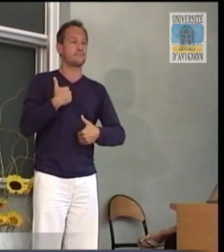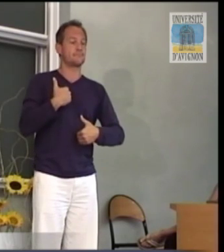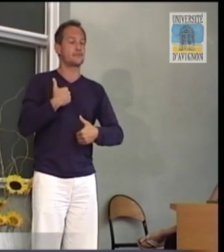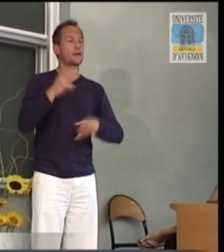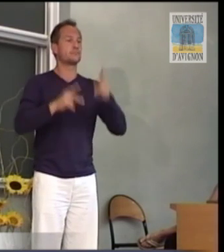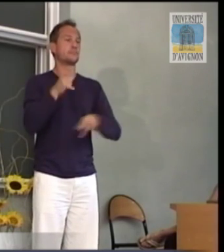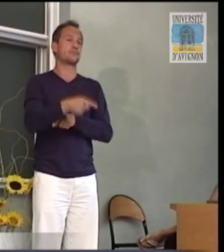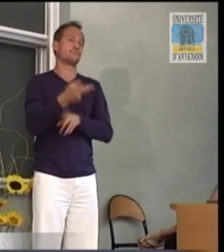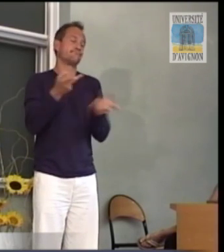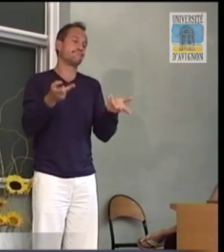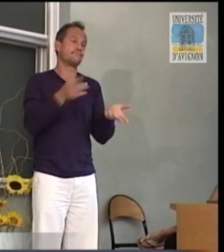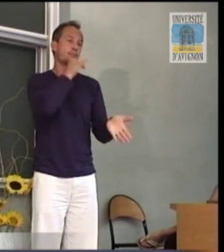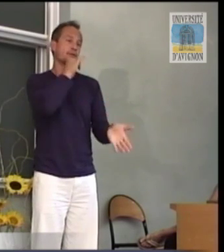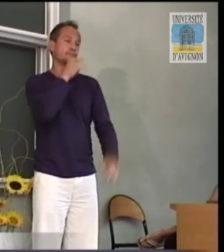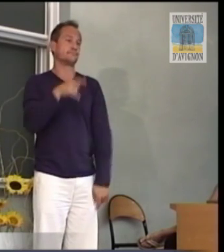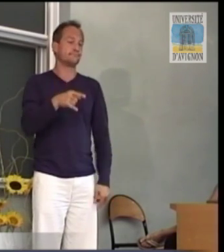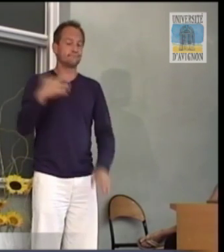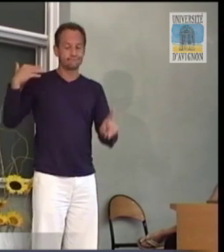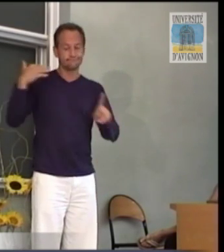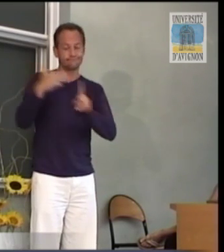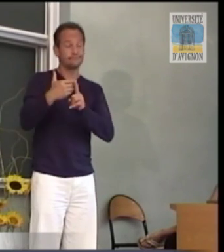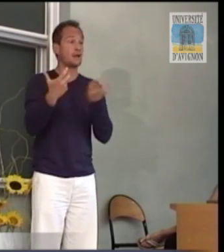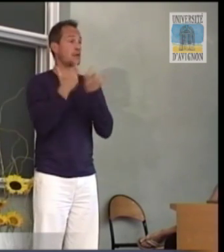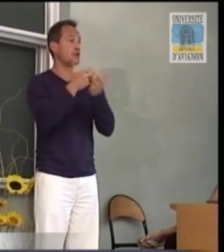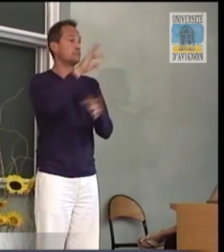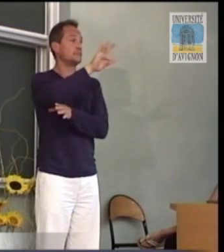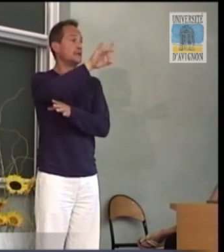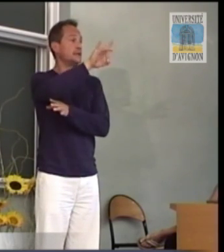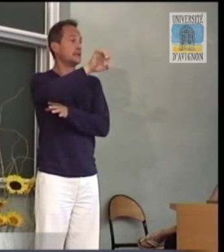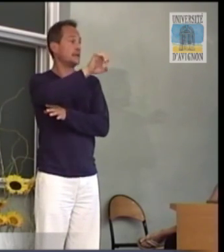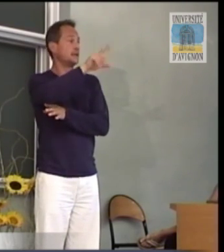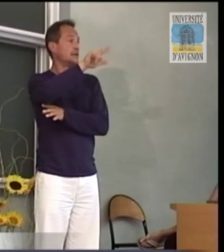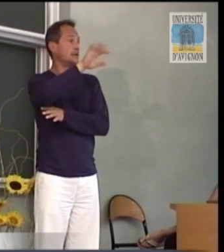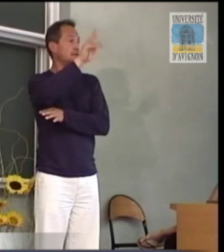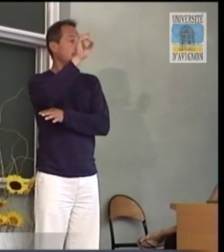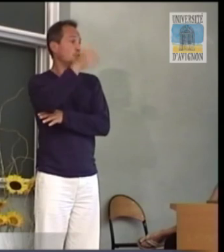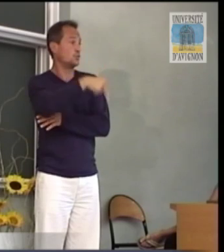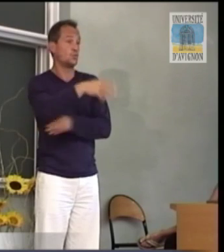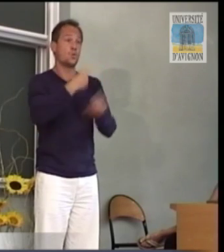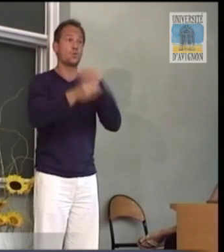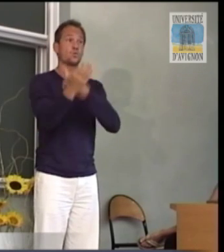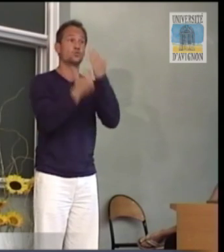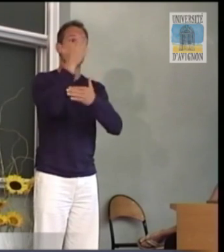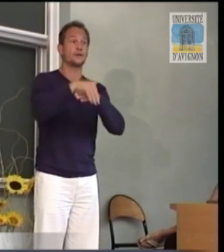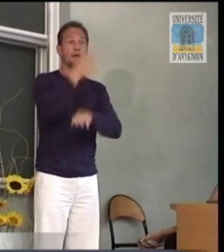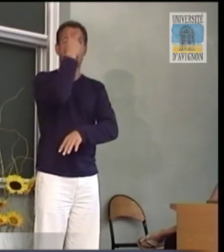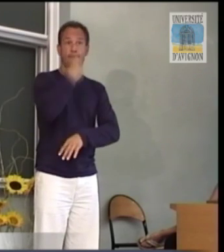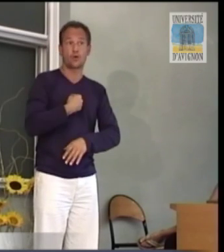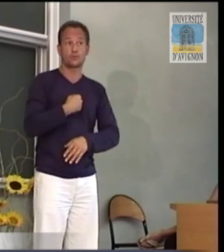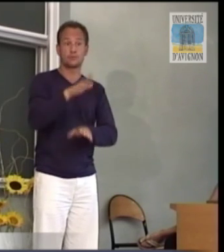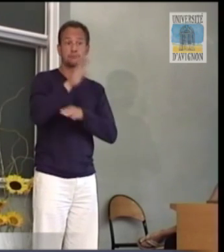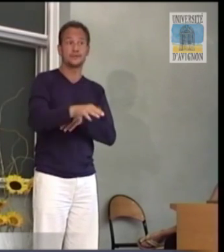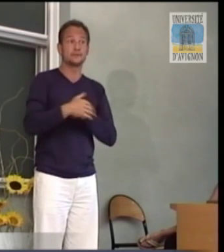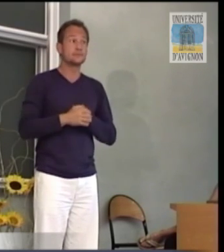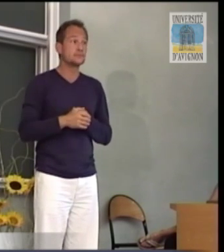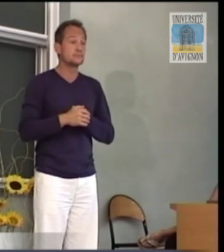volonté. On le voit avec le Téléthon. On le voit avec la journée des aveugles, n'est-ce pas ? Où aujourd'hui, si on veut